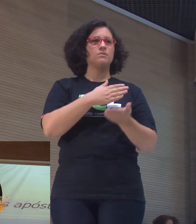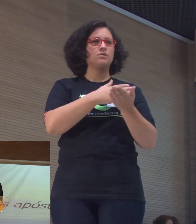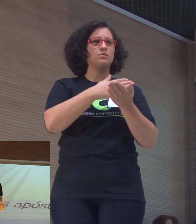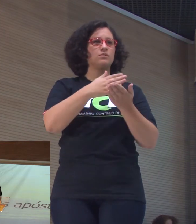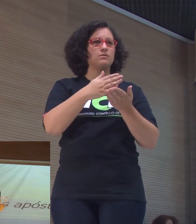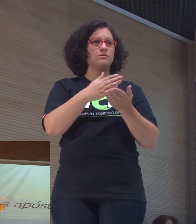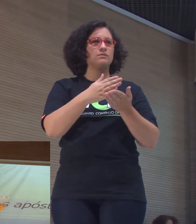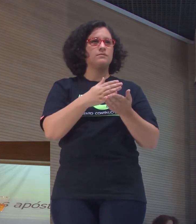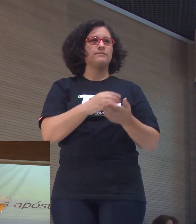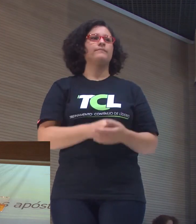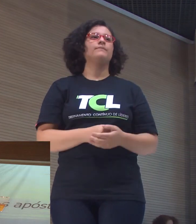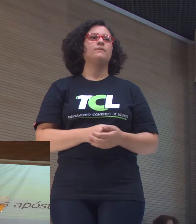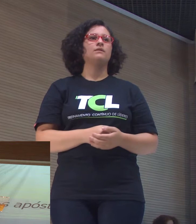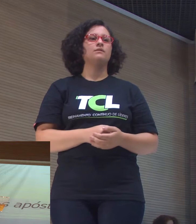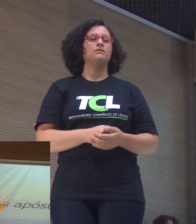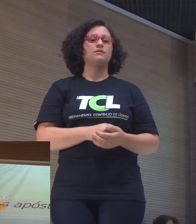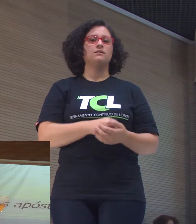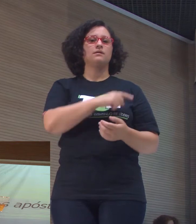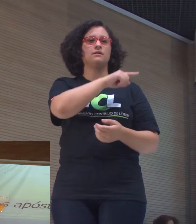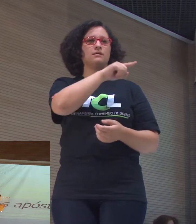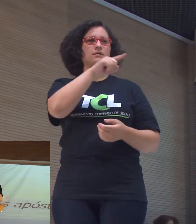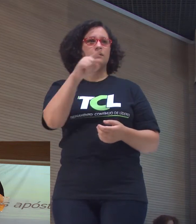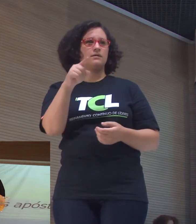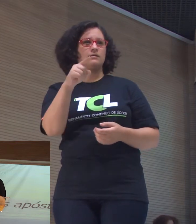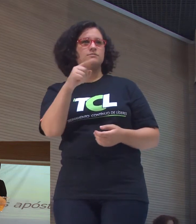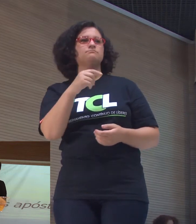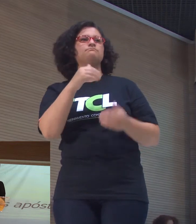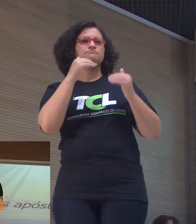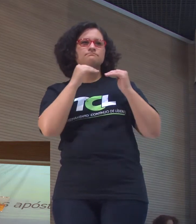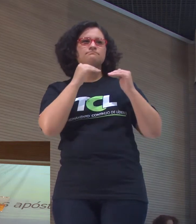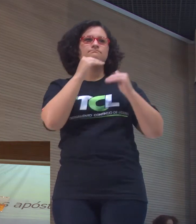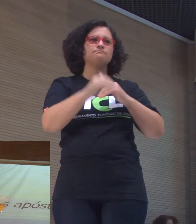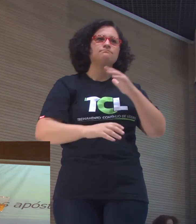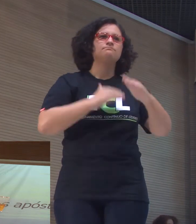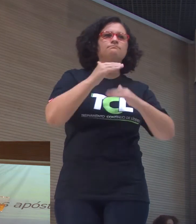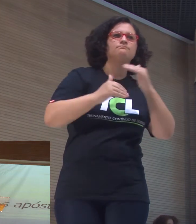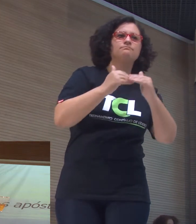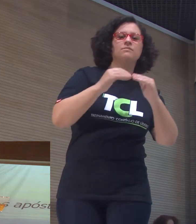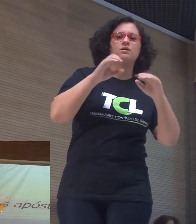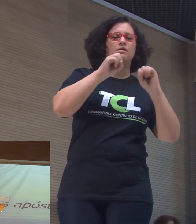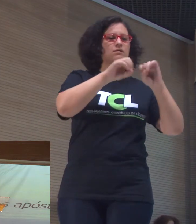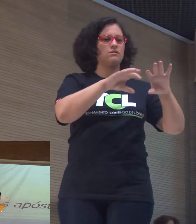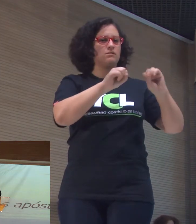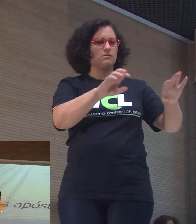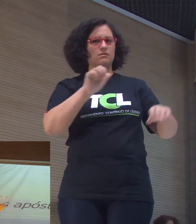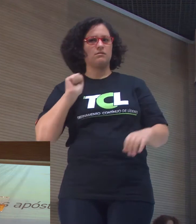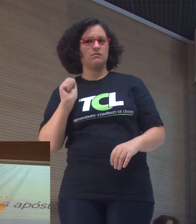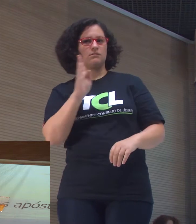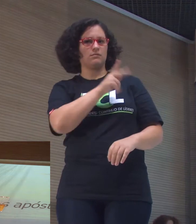o que diz ali? Leia comigo. Eles se dedicavam ao ensino dos